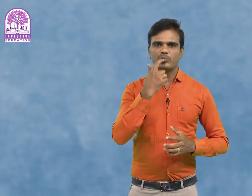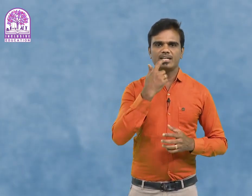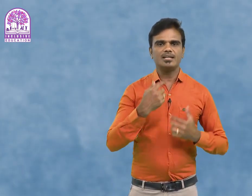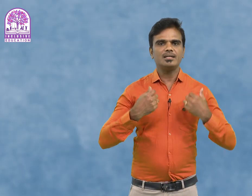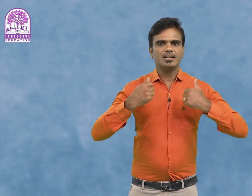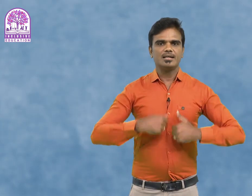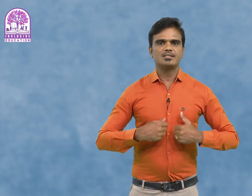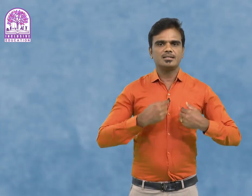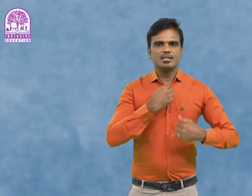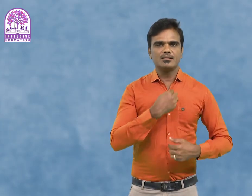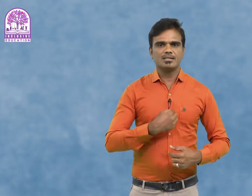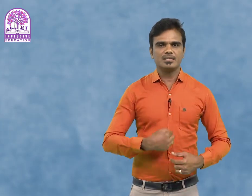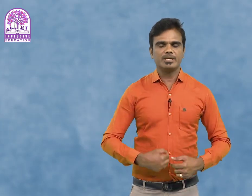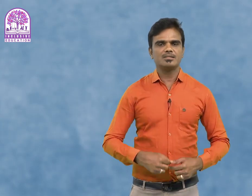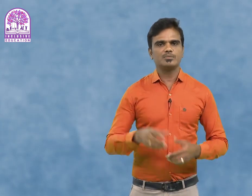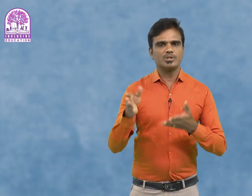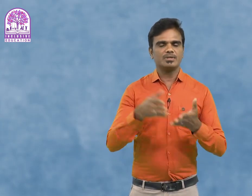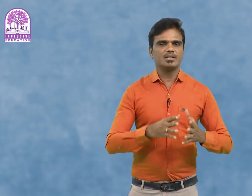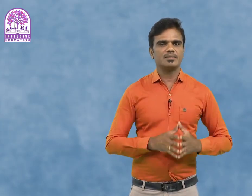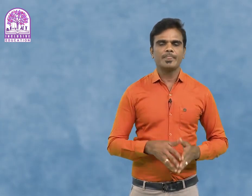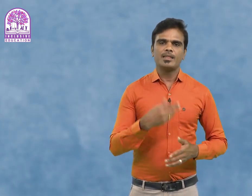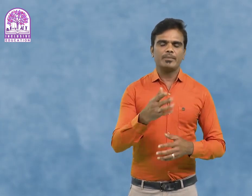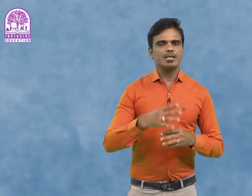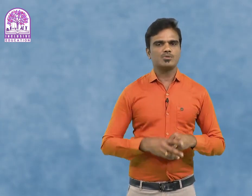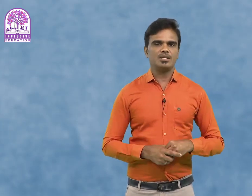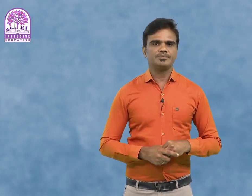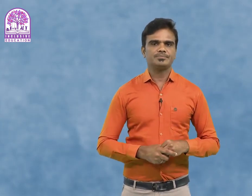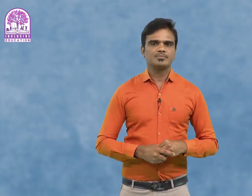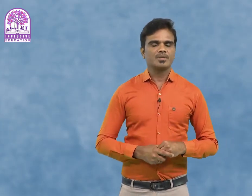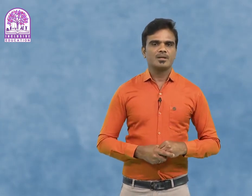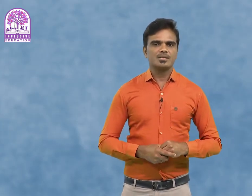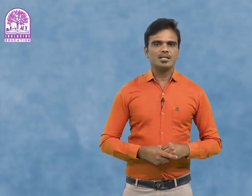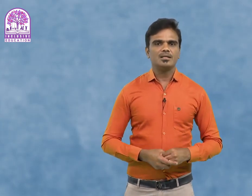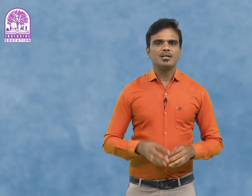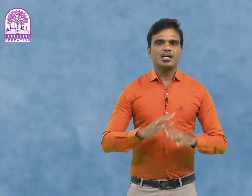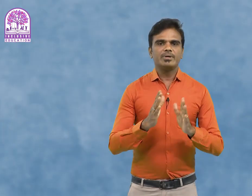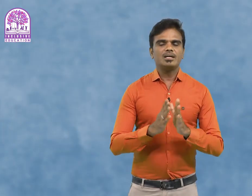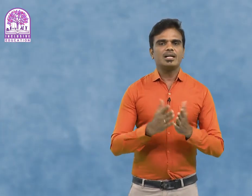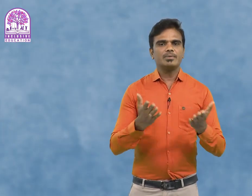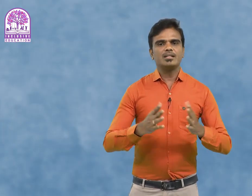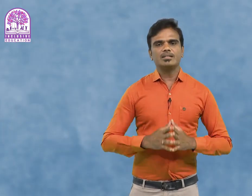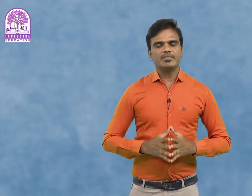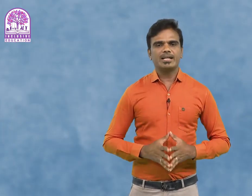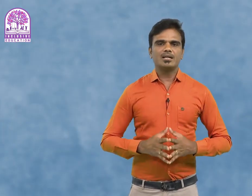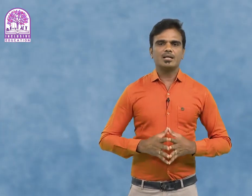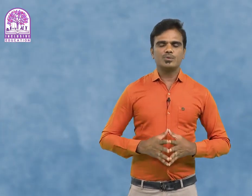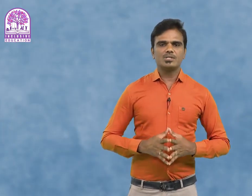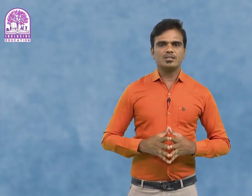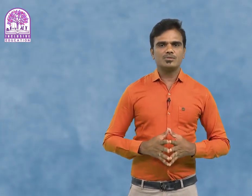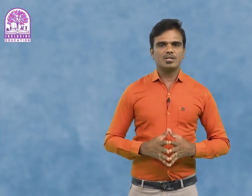ஒயிட்டில் ஷர்ட், அதாவது ஷர்ட் இந்த மாதிரி ஷர்ட் போட்டு வாங்க அப்படின்னு நீங்கள் சொல்லலாம், சரிங்களா. இப்போ அது தவிர வேறு எங்கெங்கெல்லாம் இது யூஸ் ஆகுதுன்னு வச்சுக்கோங்களேன்.